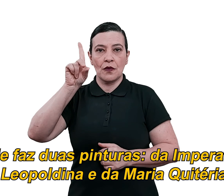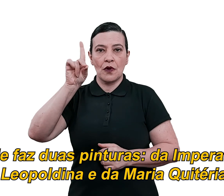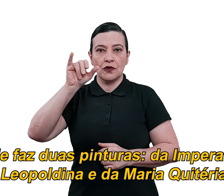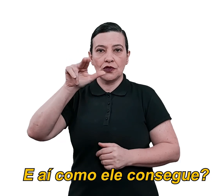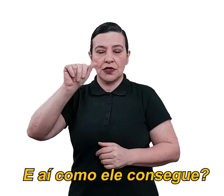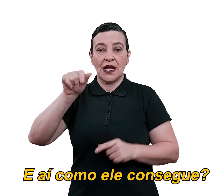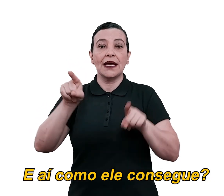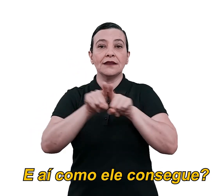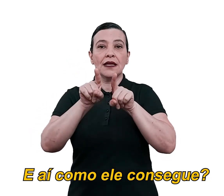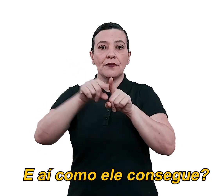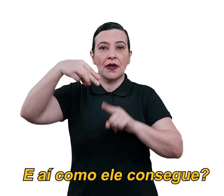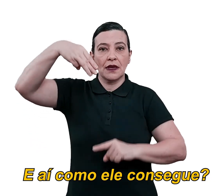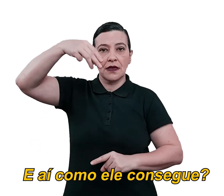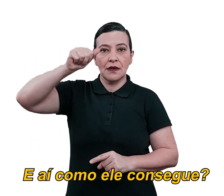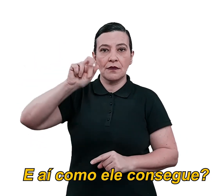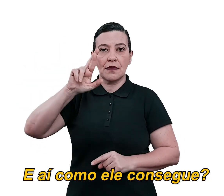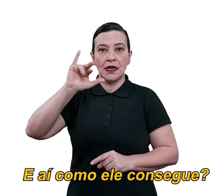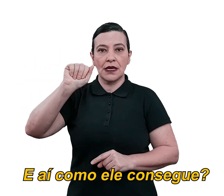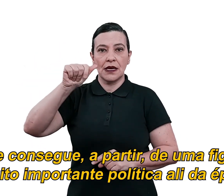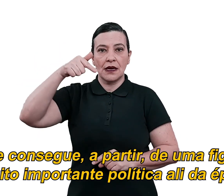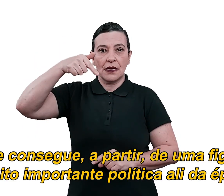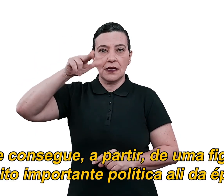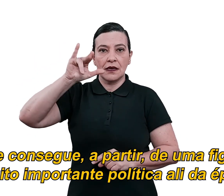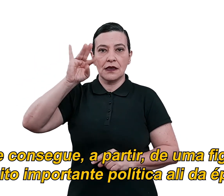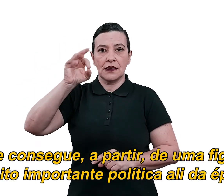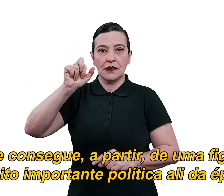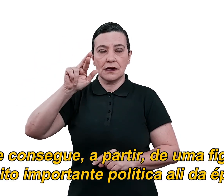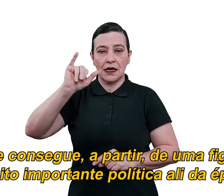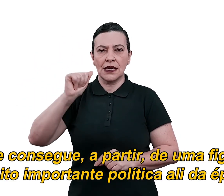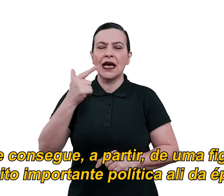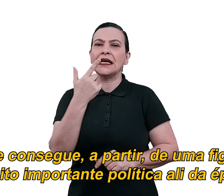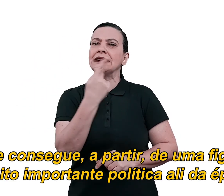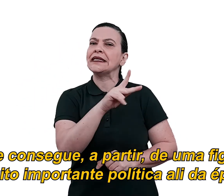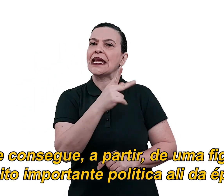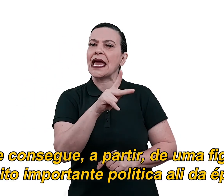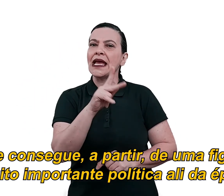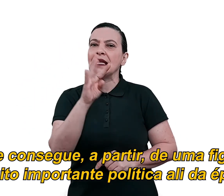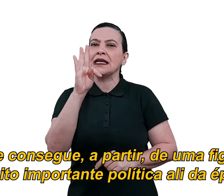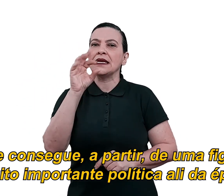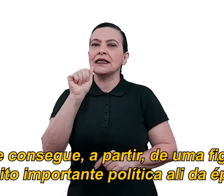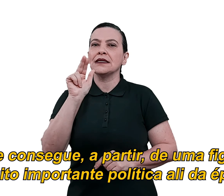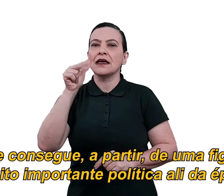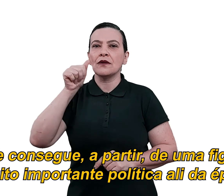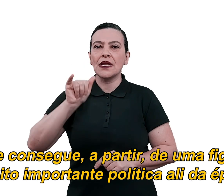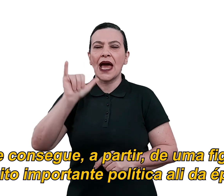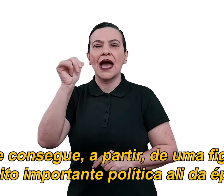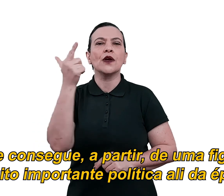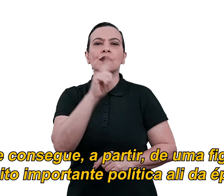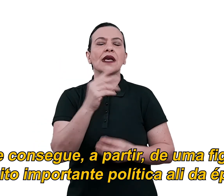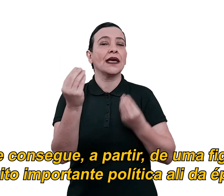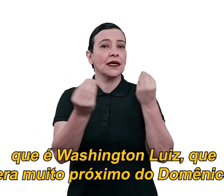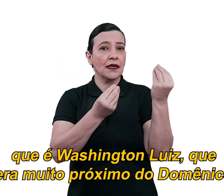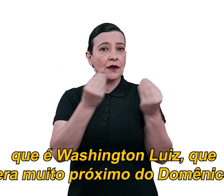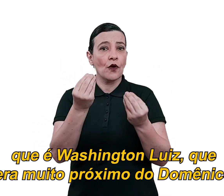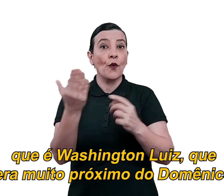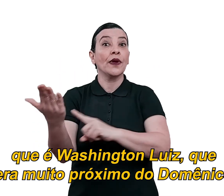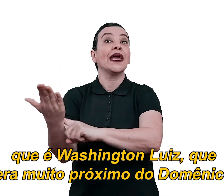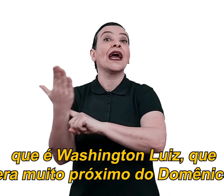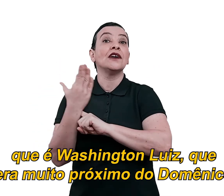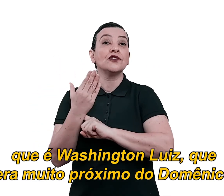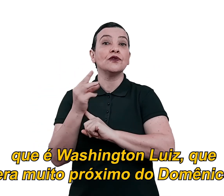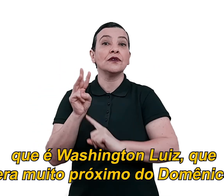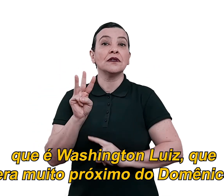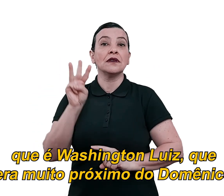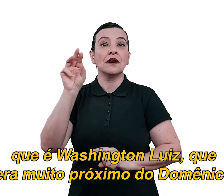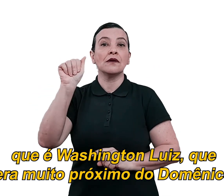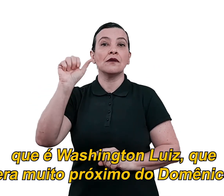Maria Quitéria. E aí como ele consegue? Ele consegue a partir de uma figura muito importante política ali da época, que é o Washington Luiz,